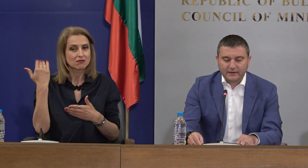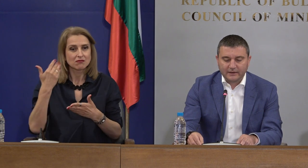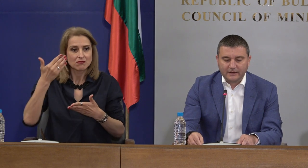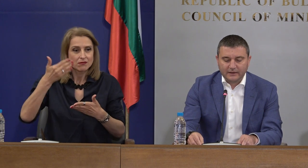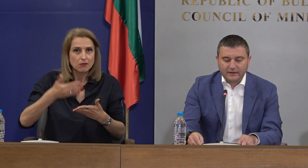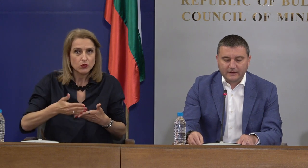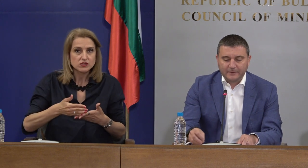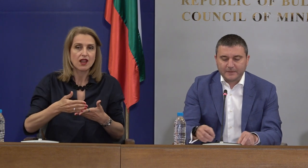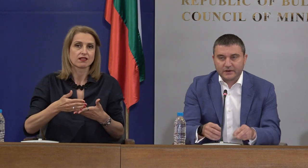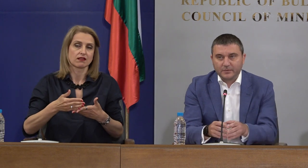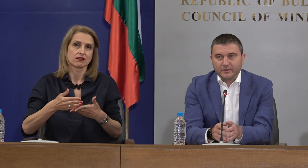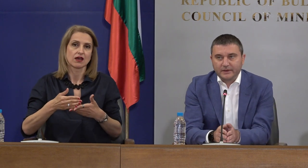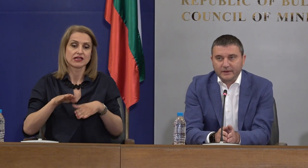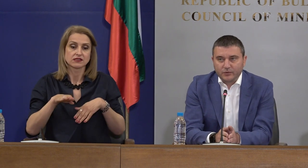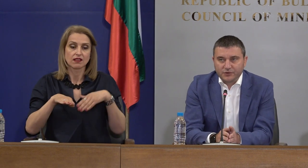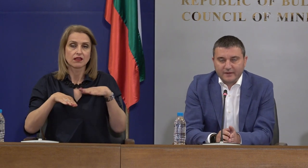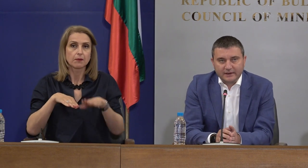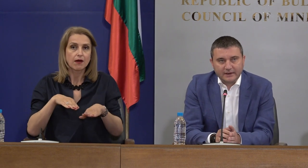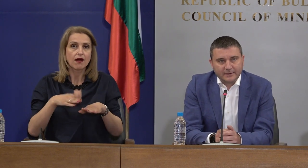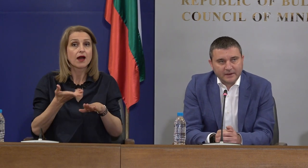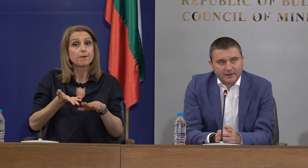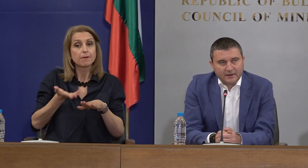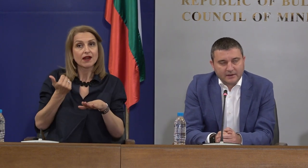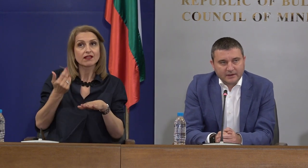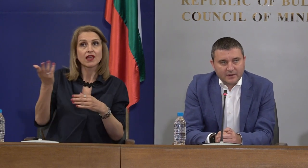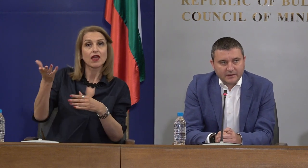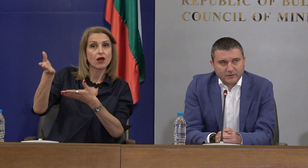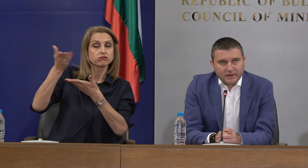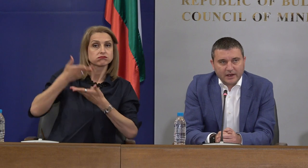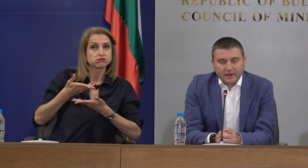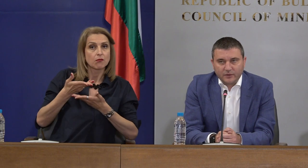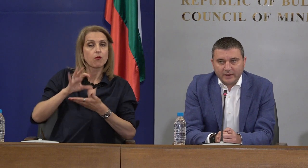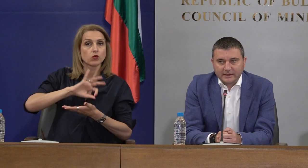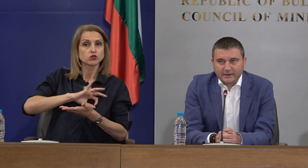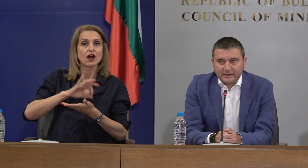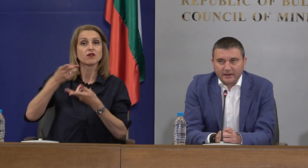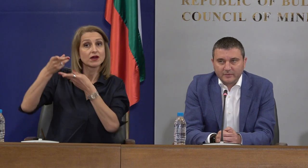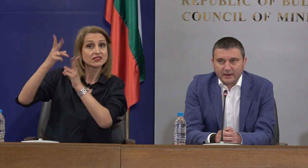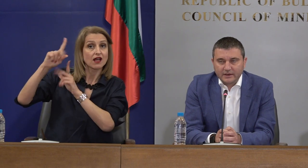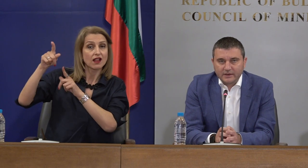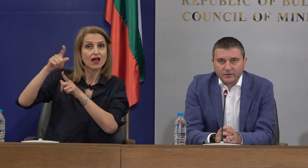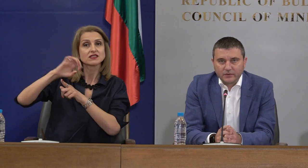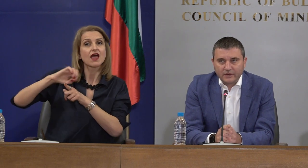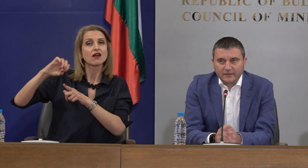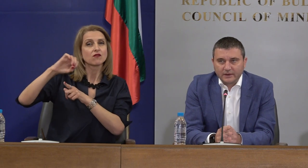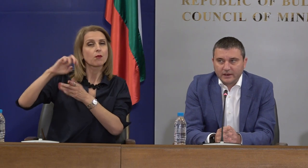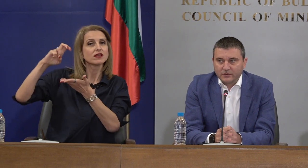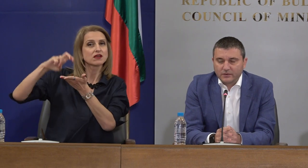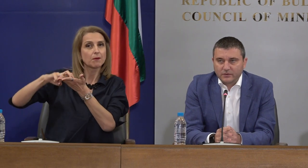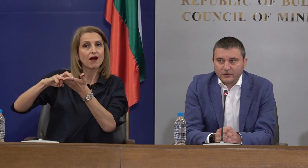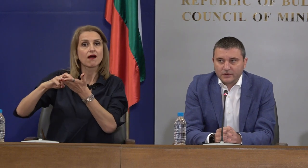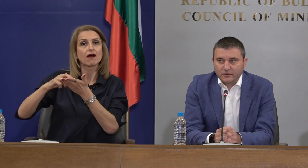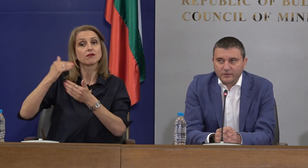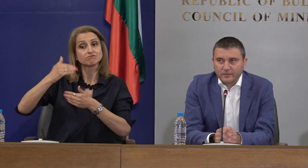последната стъпка преди получаване на съгласие от страна на Европейската централна банка за установяване на